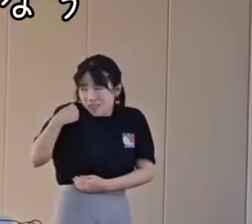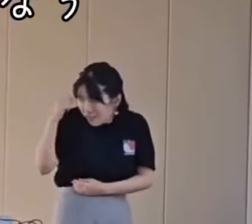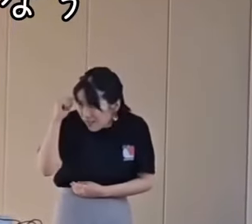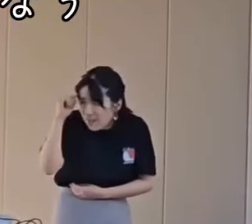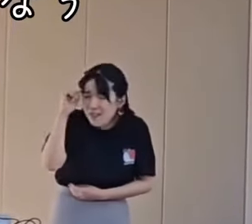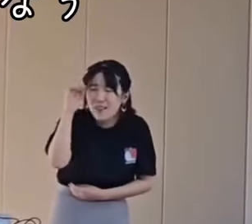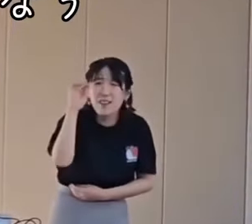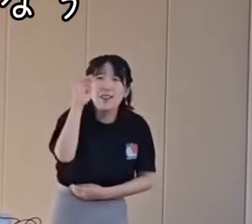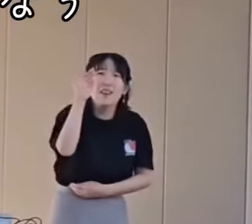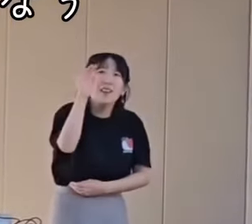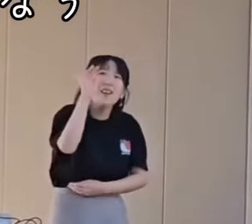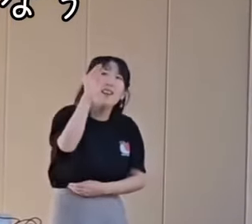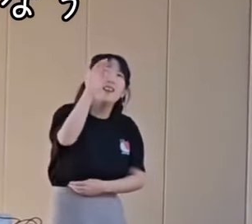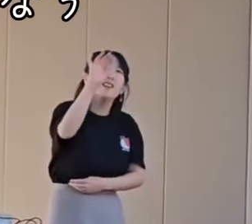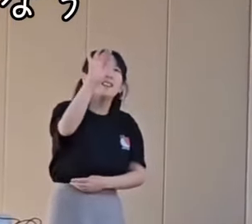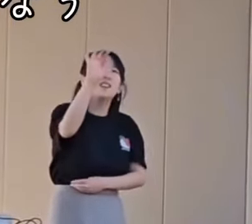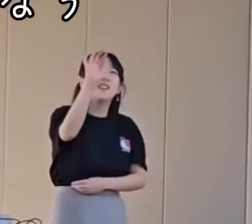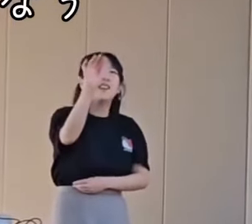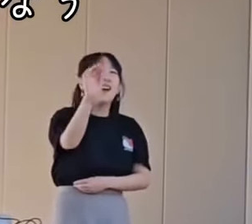ら、